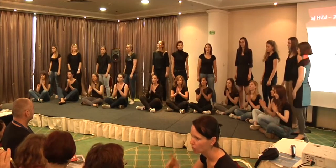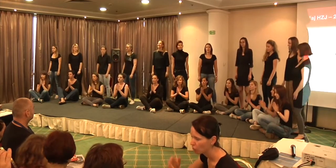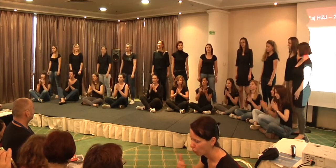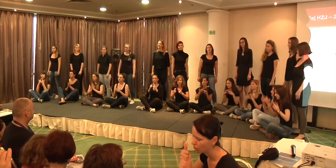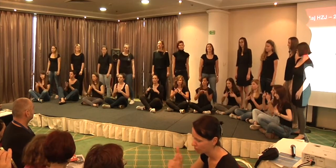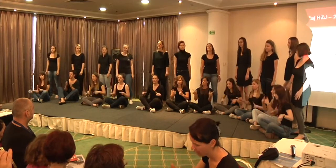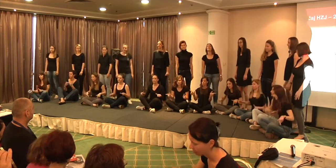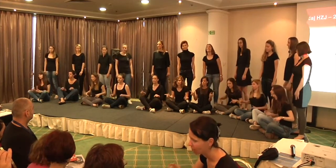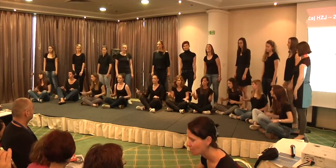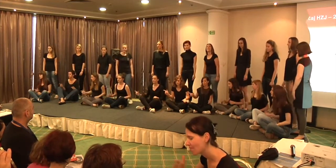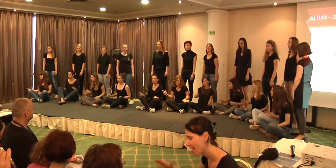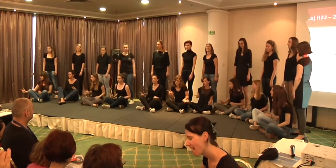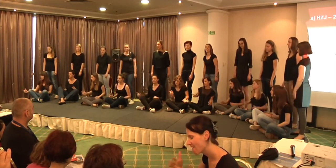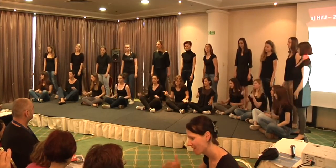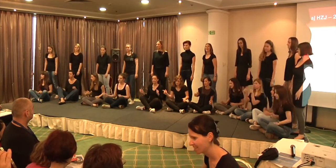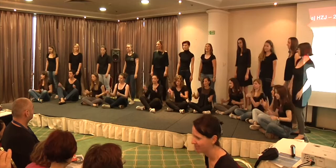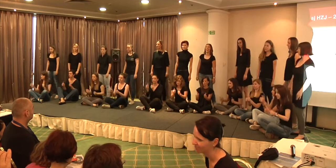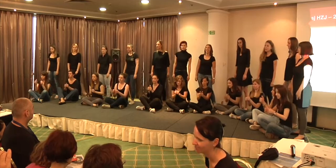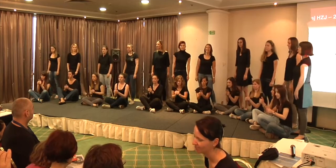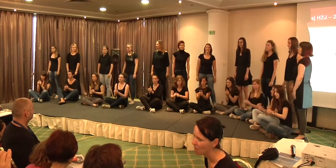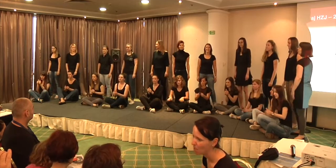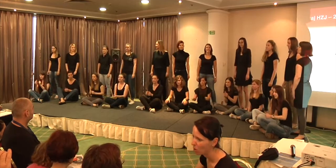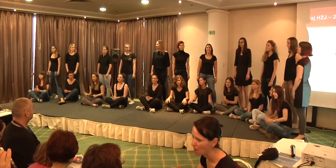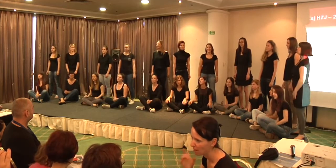ako mi sačuvaš mjesto